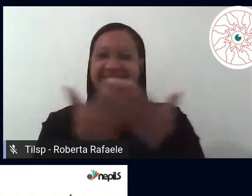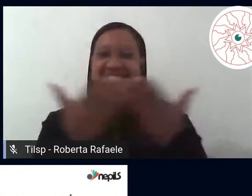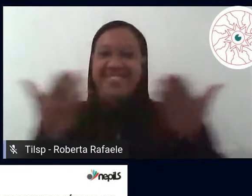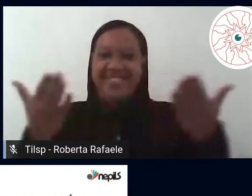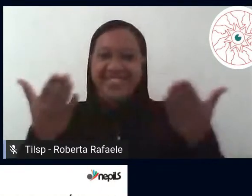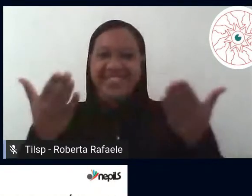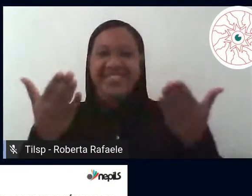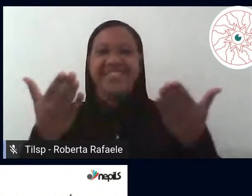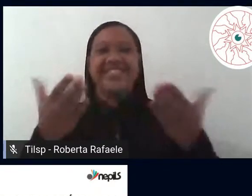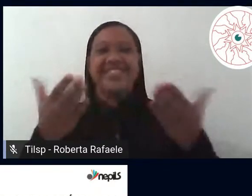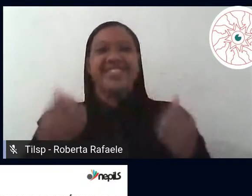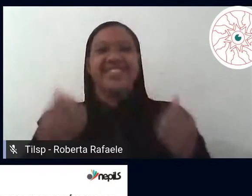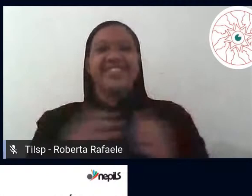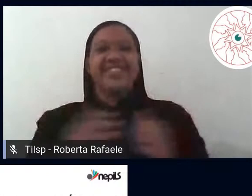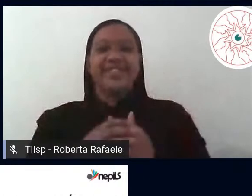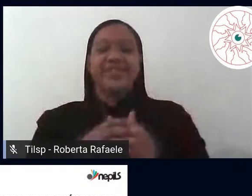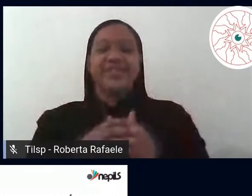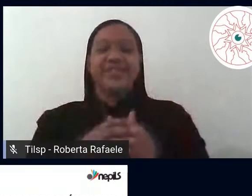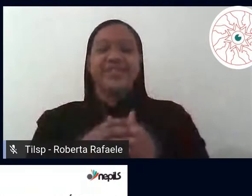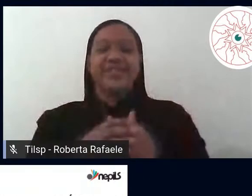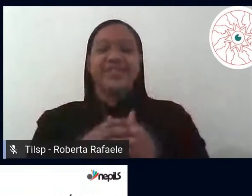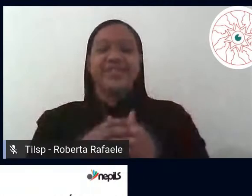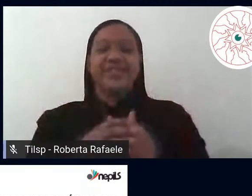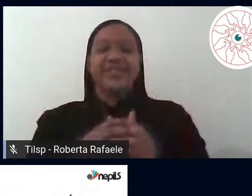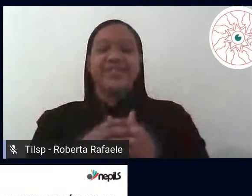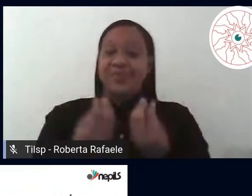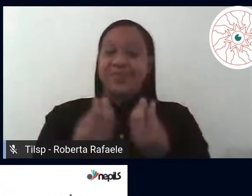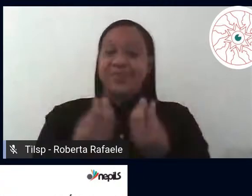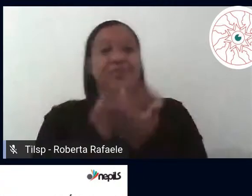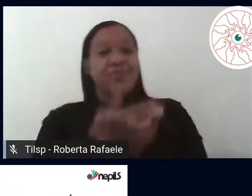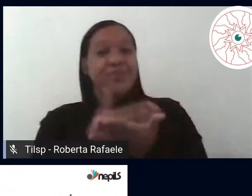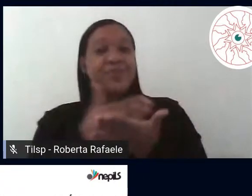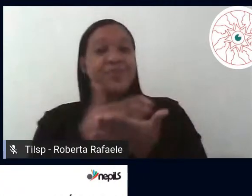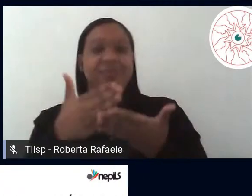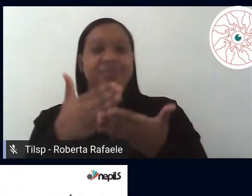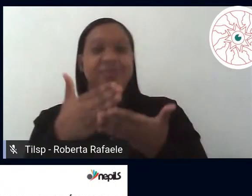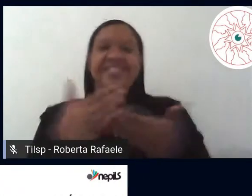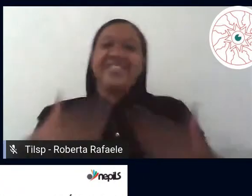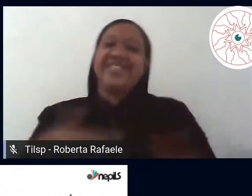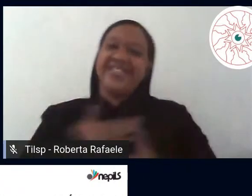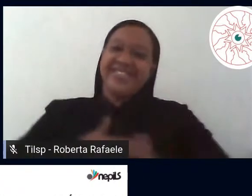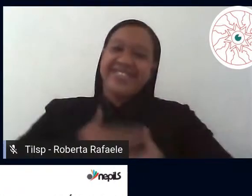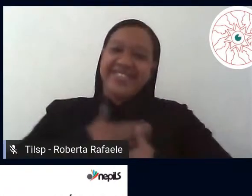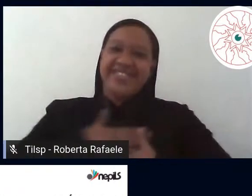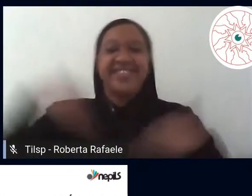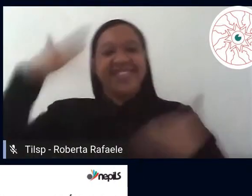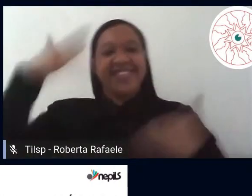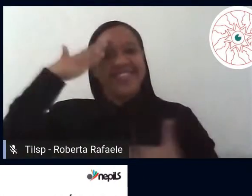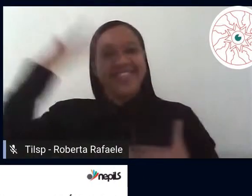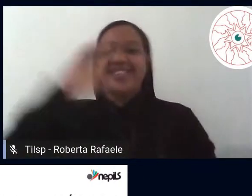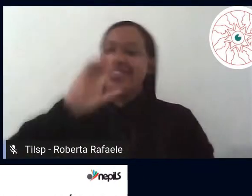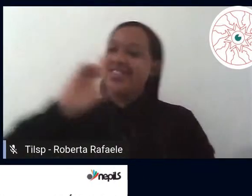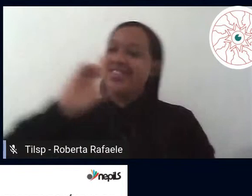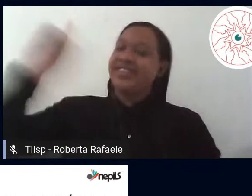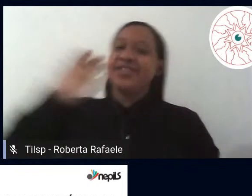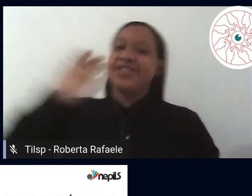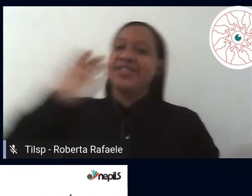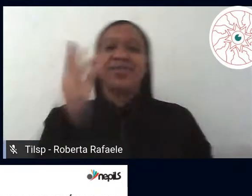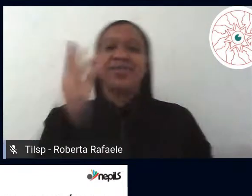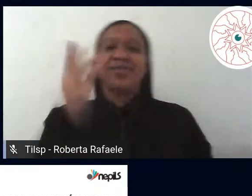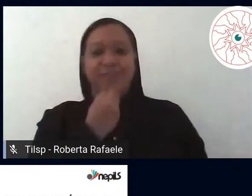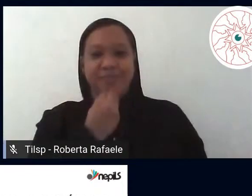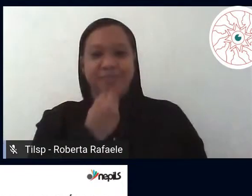esta oportunidade, por esse momento ímpar na vida de cada um de nós. Agradecer toda a equipe